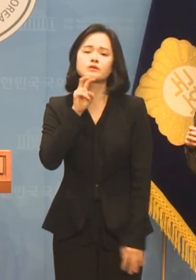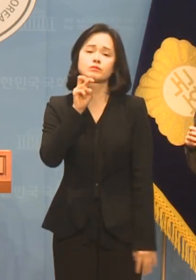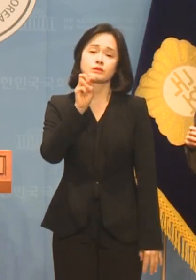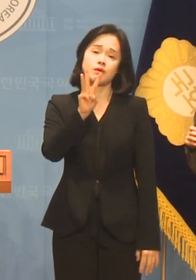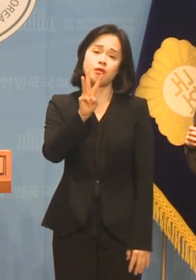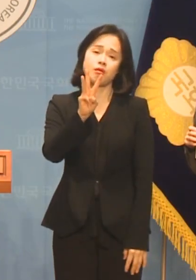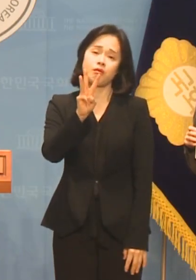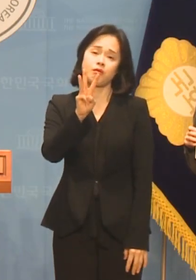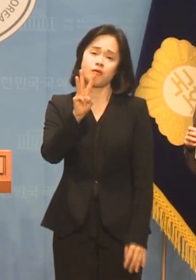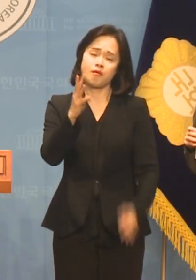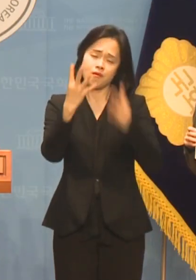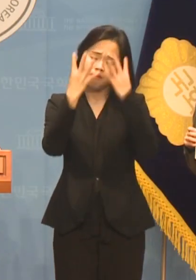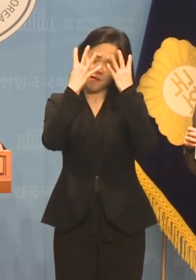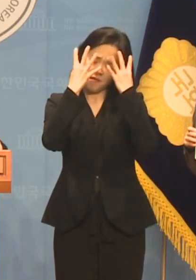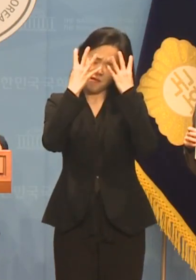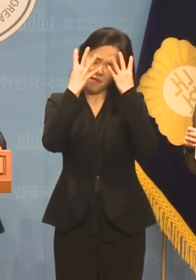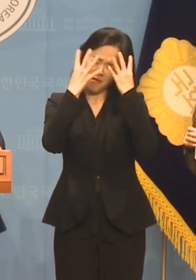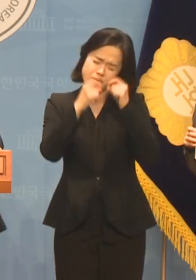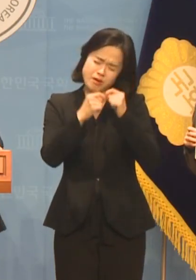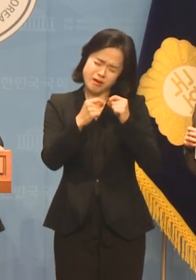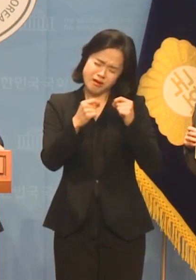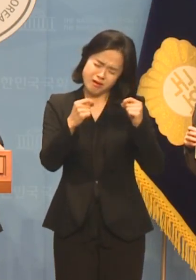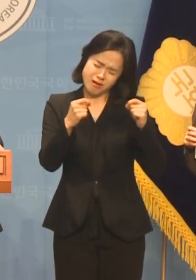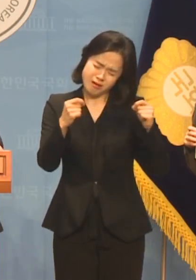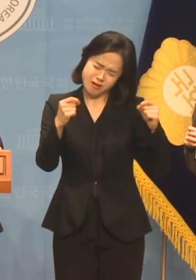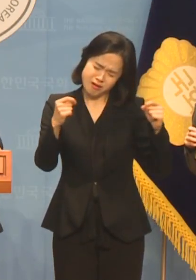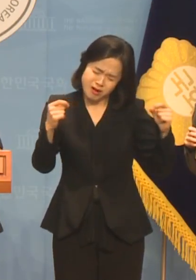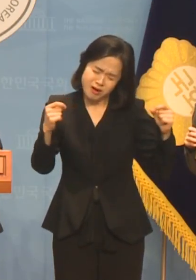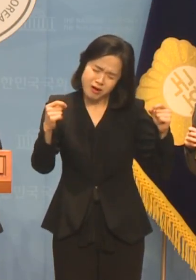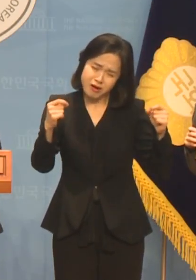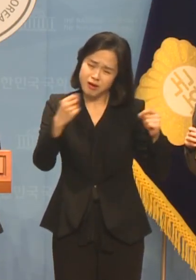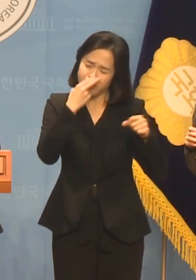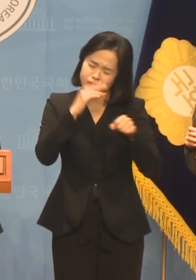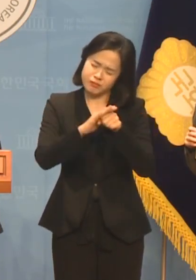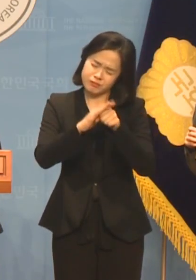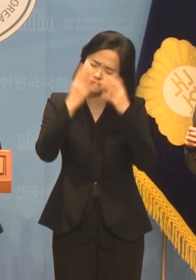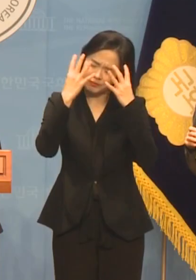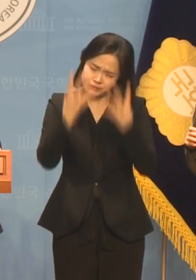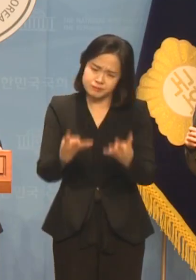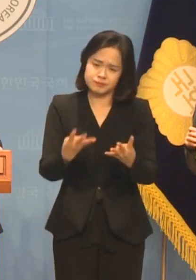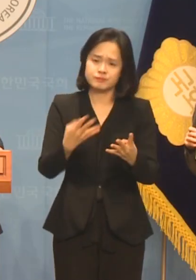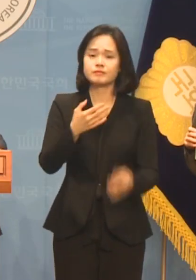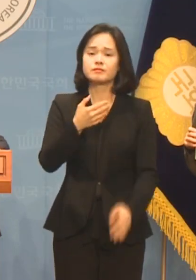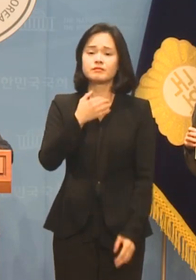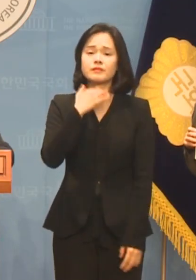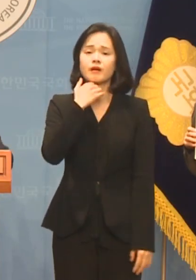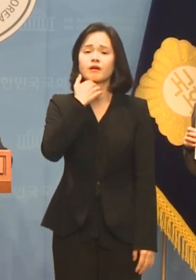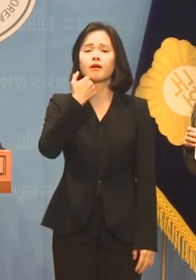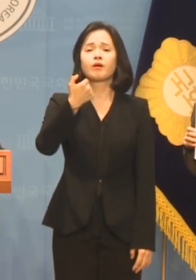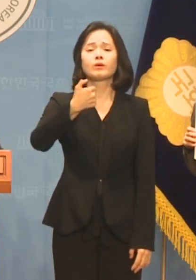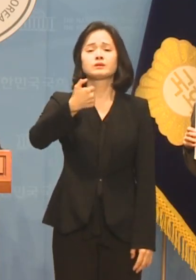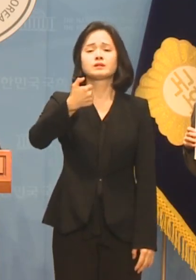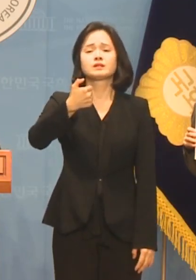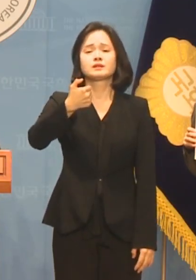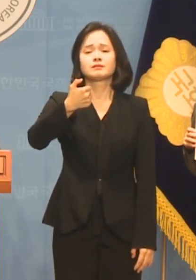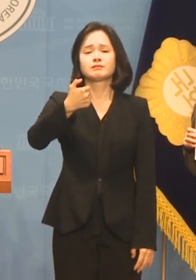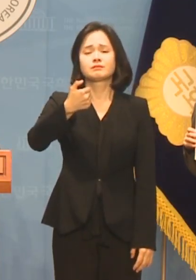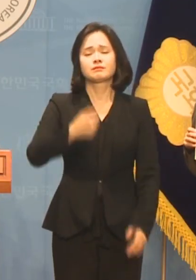나이에 나왔습니다. 혼자 독방에서 있으면서 무죄를 주장했고 그리고 그 가족들도